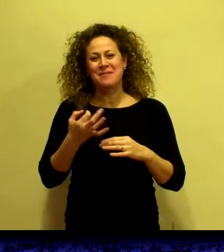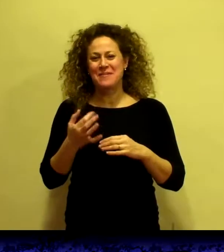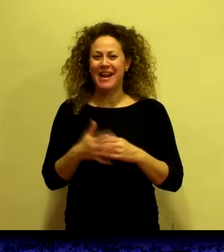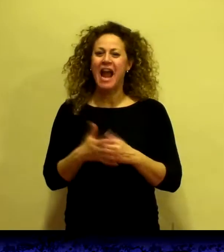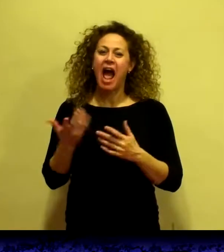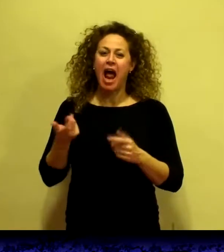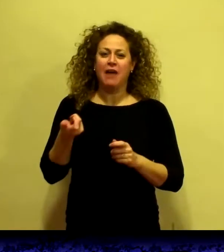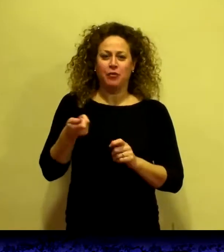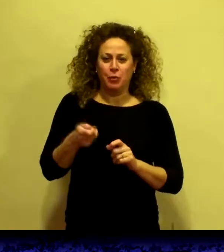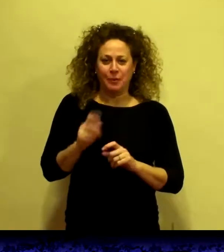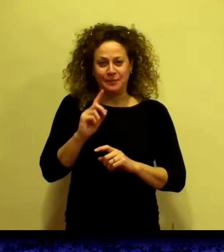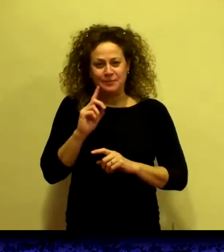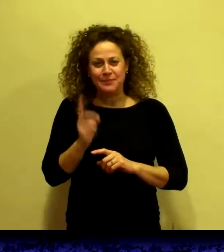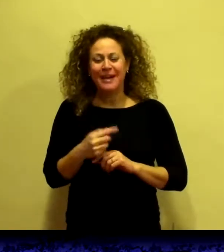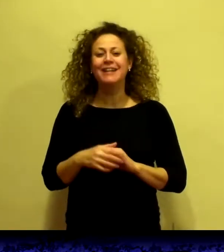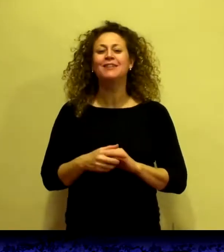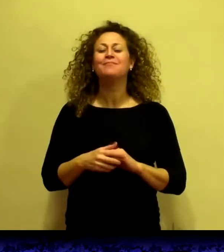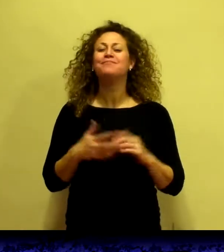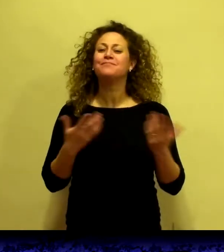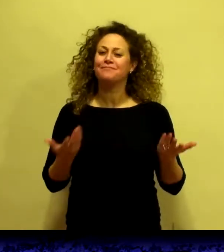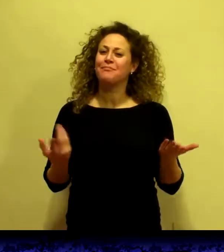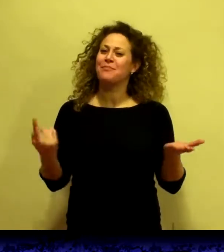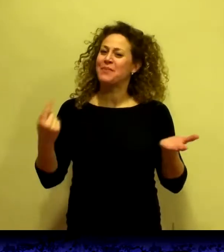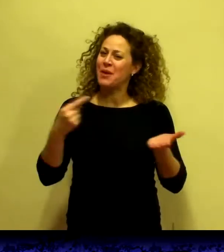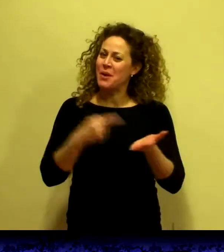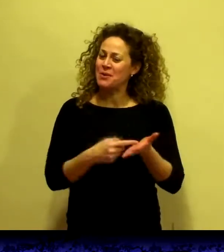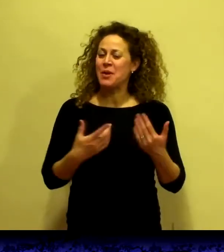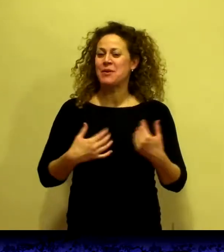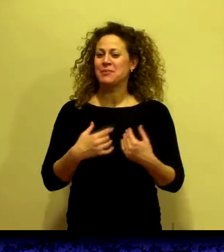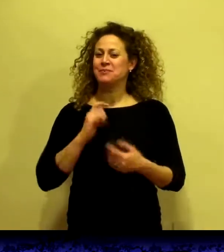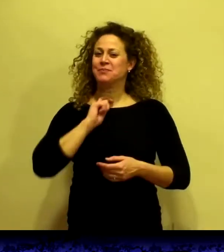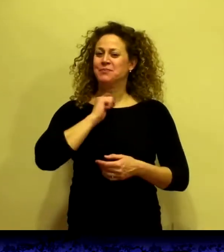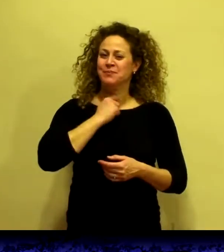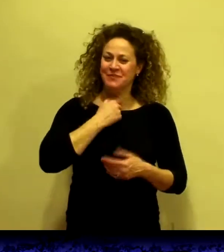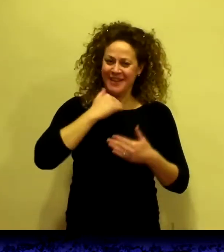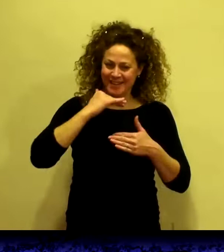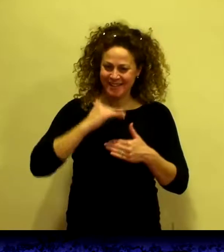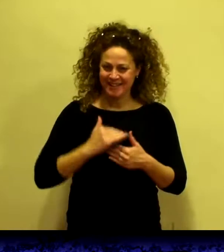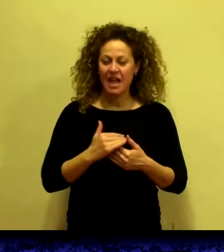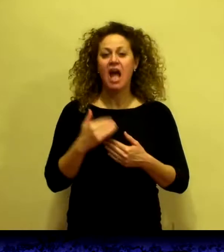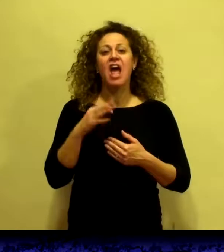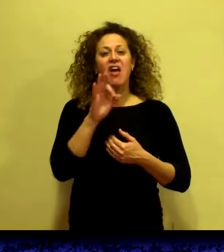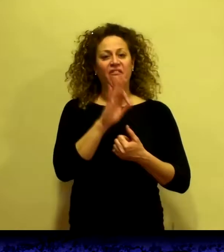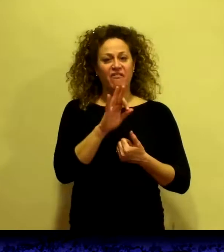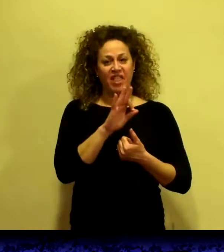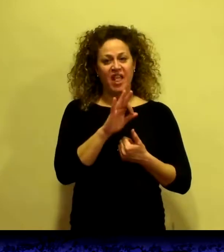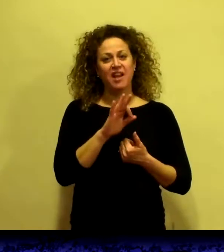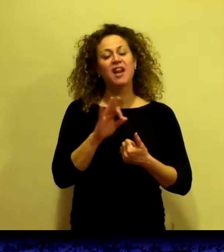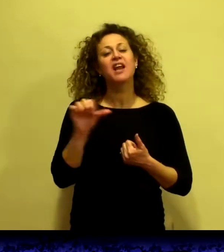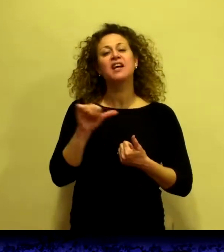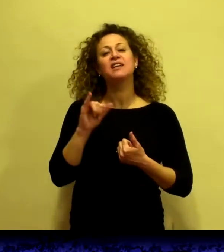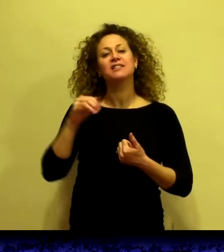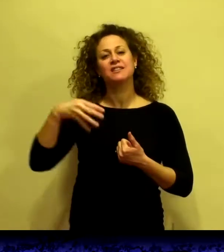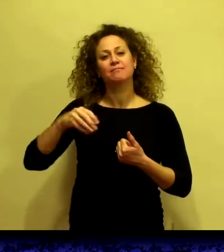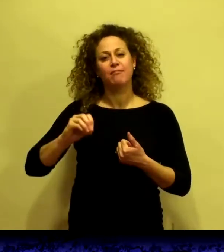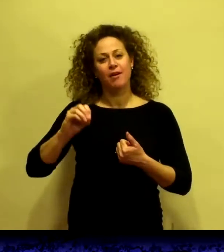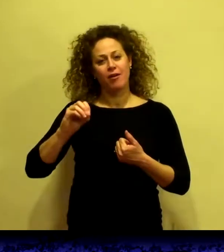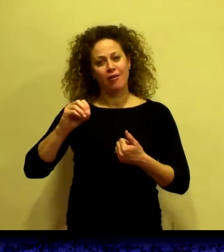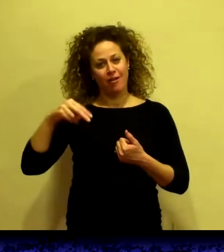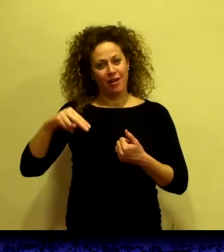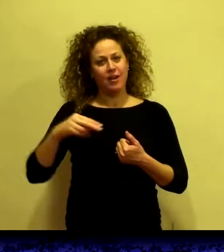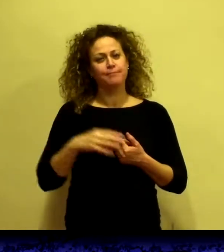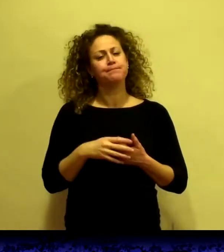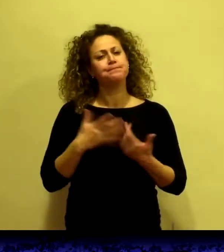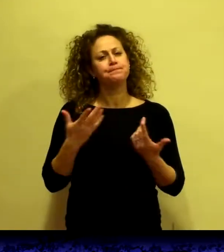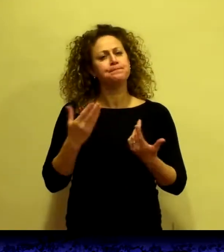Abbassiamo. Bene, eccoci qui con Federica e Simon. Simon, prego. Sì. No, volevo